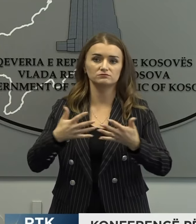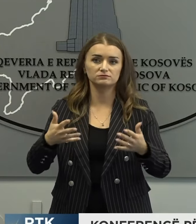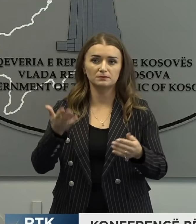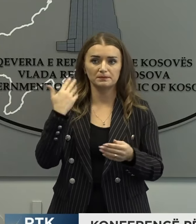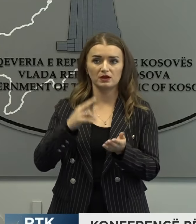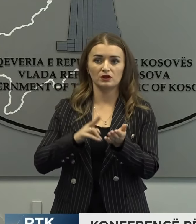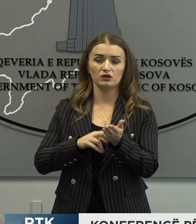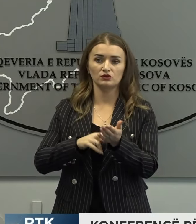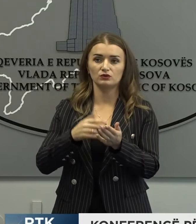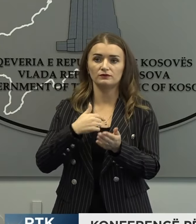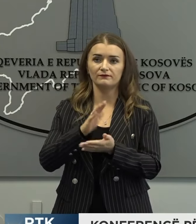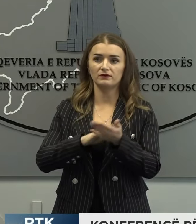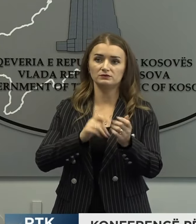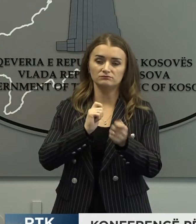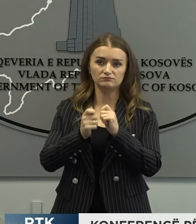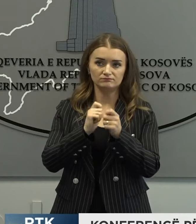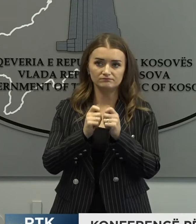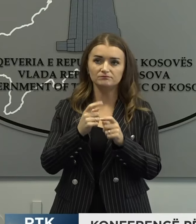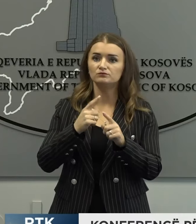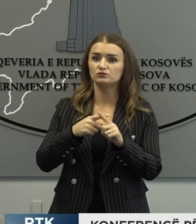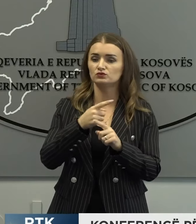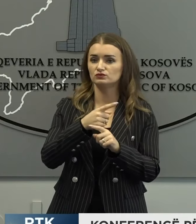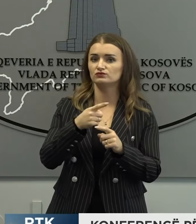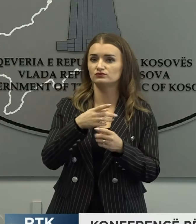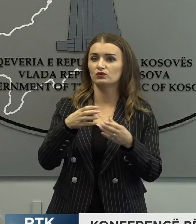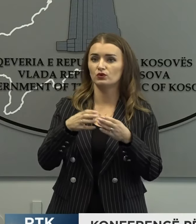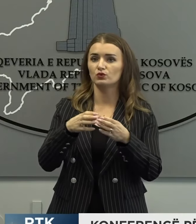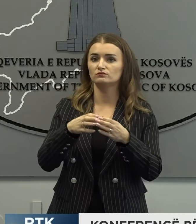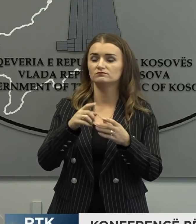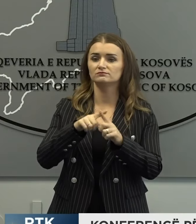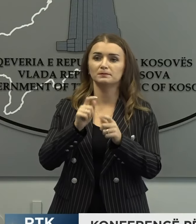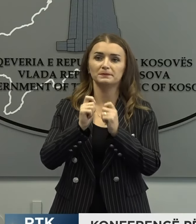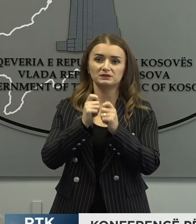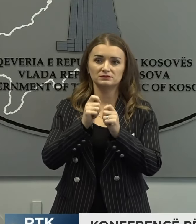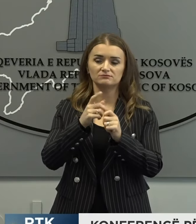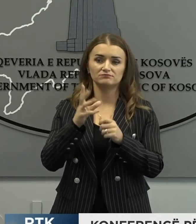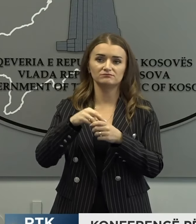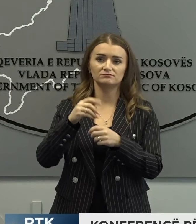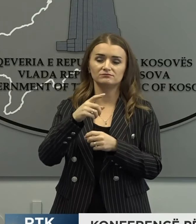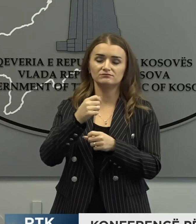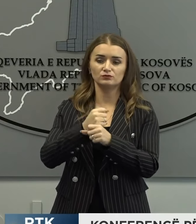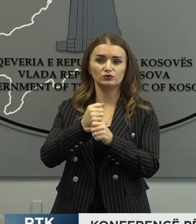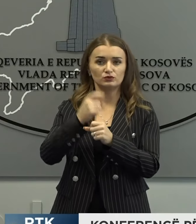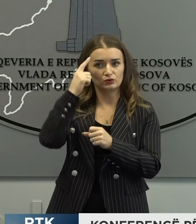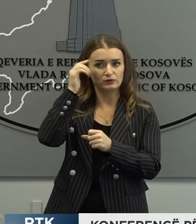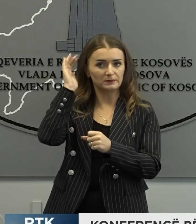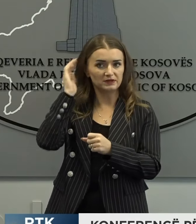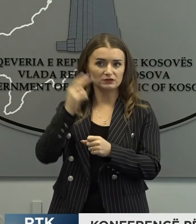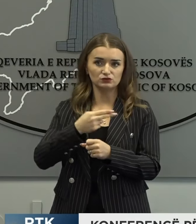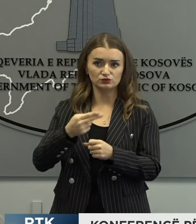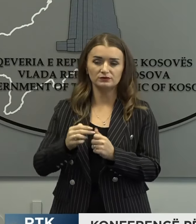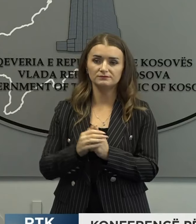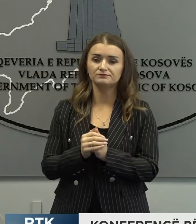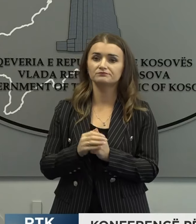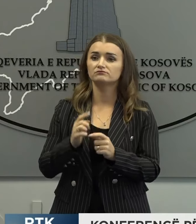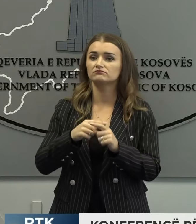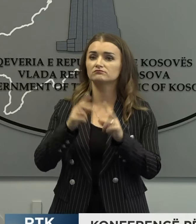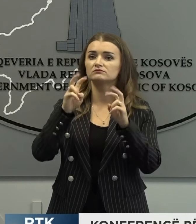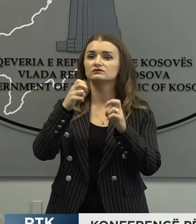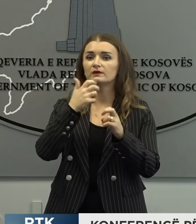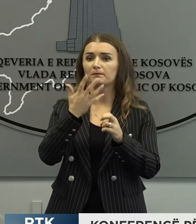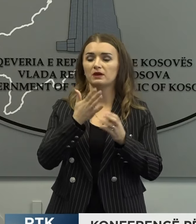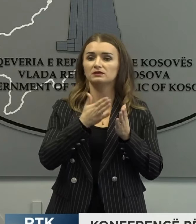ekipit kryesor negocius që ka qenë brenda zyres së kryeministrit, dhe agjenda prek shumë fusha, pra në tërsi janë 5 fusha,